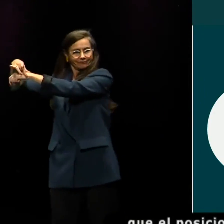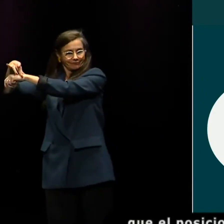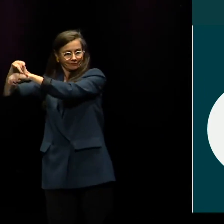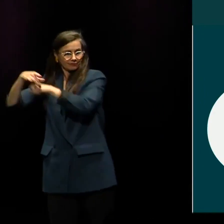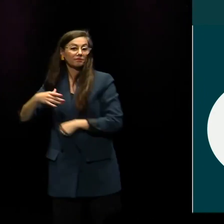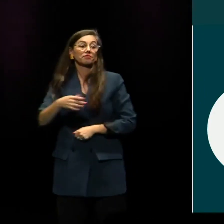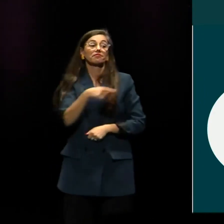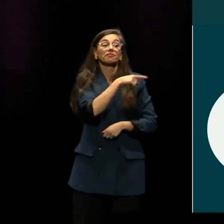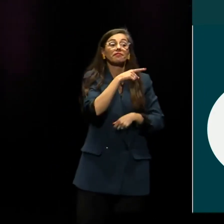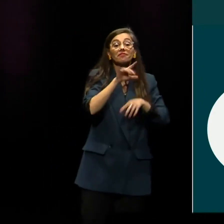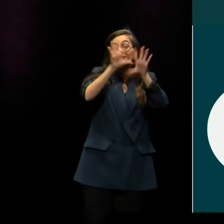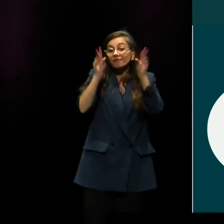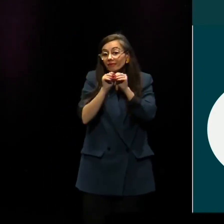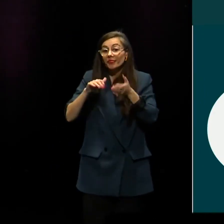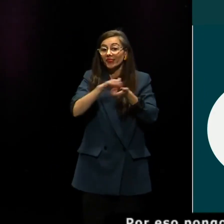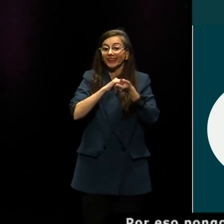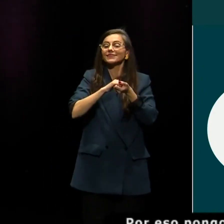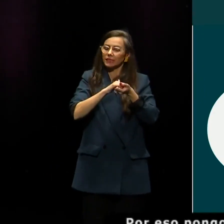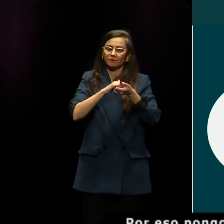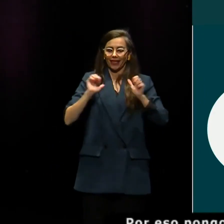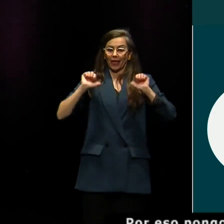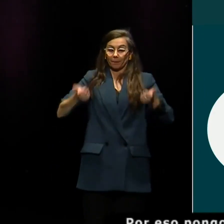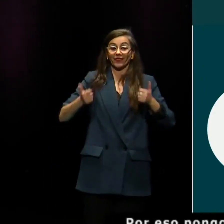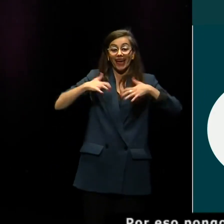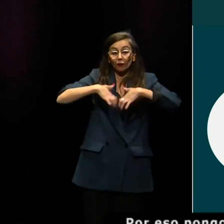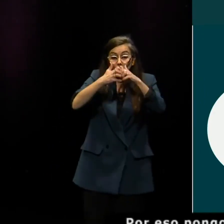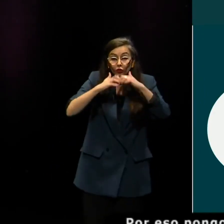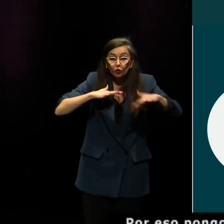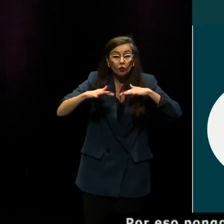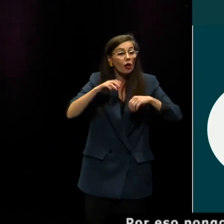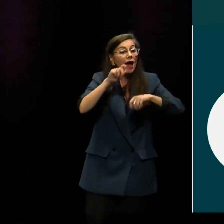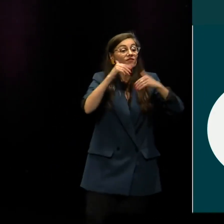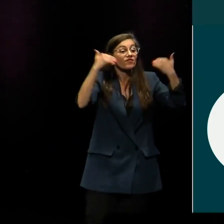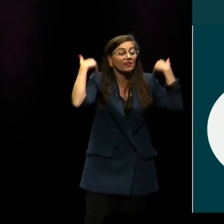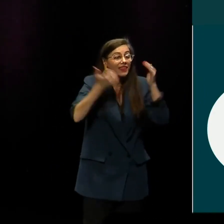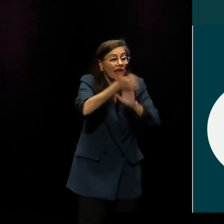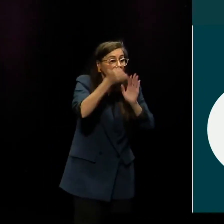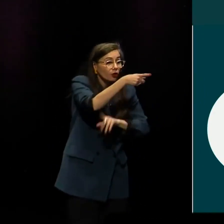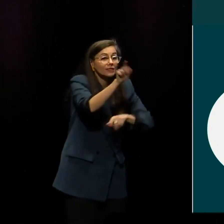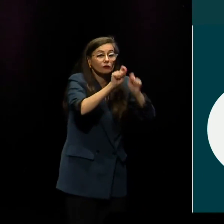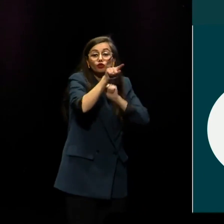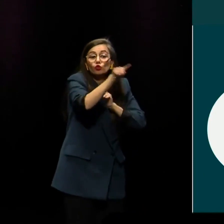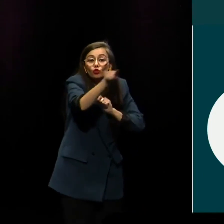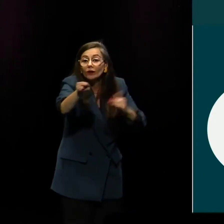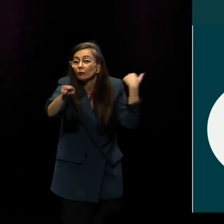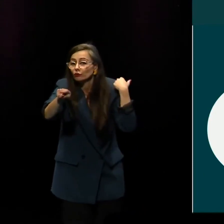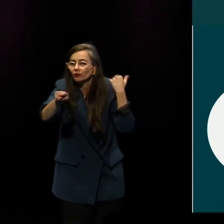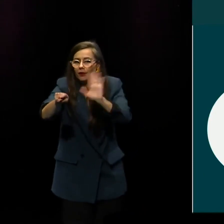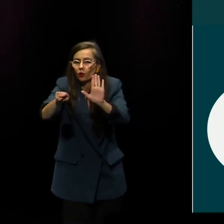la que coincidían era la falta de liderazgo.